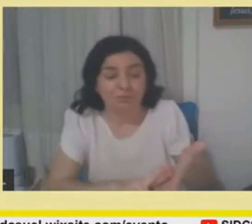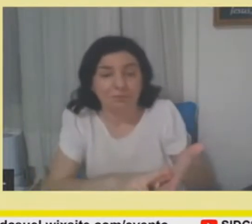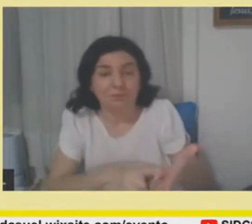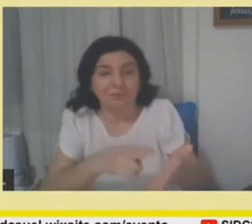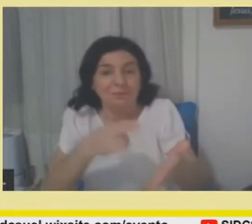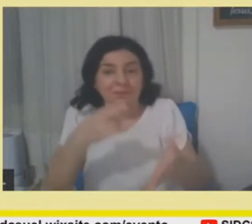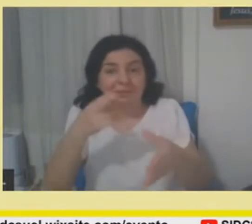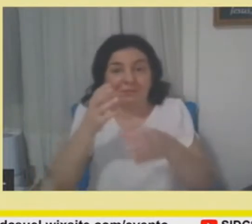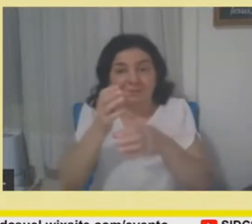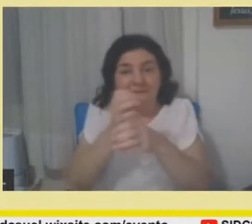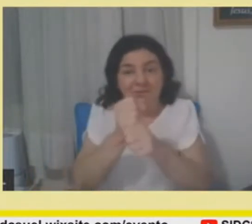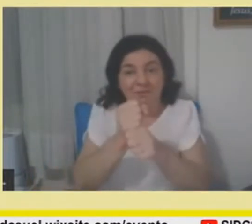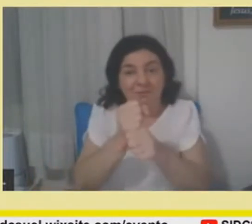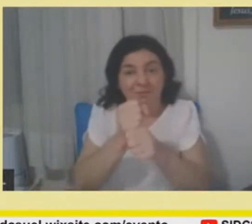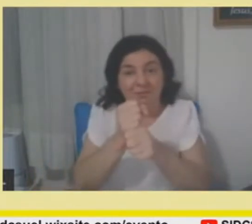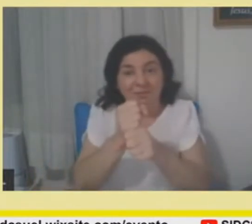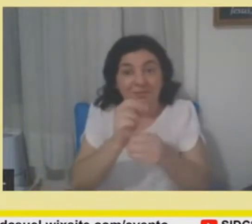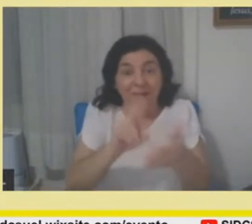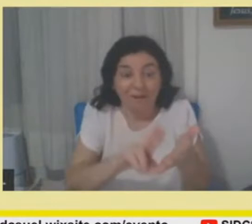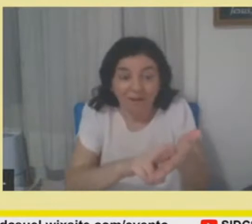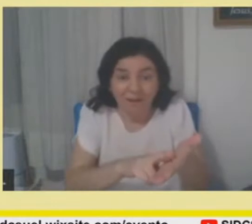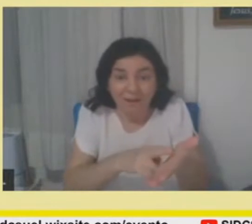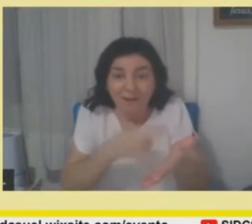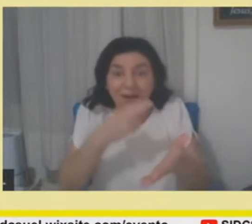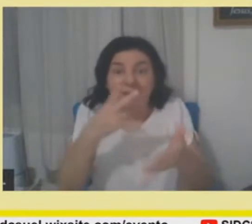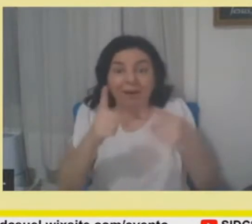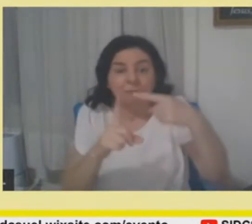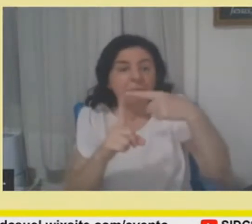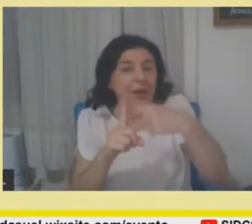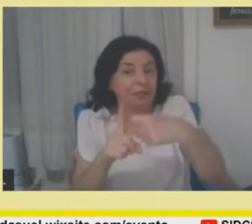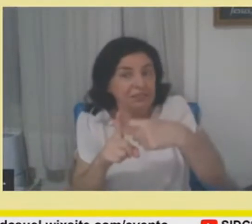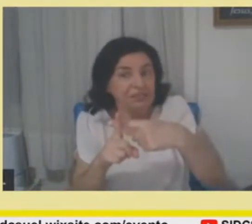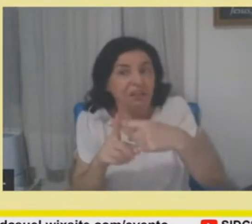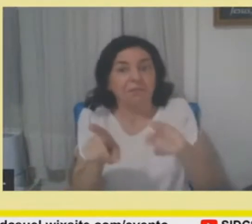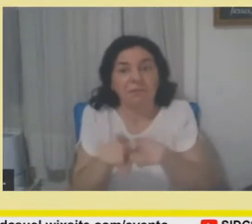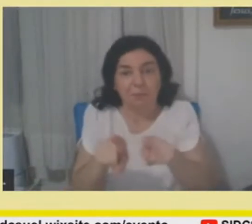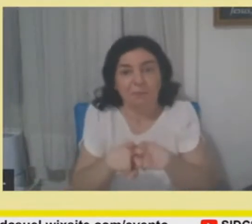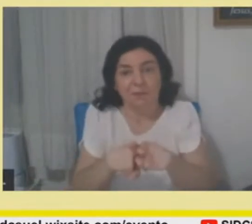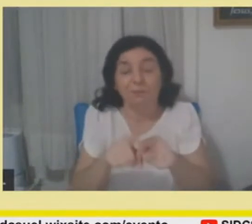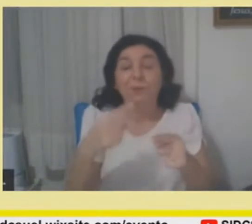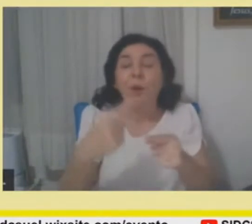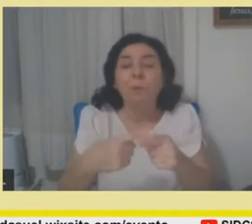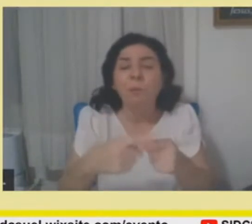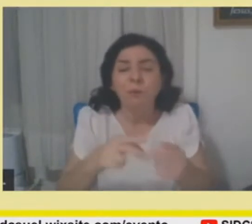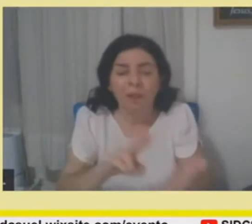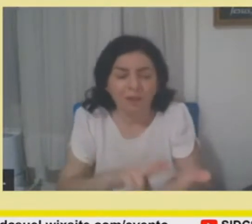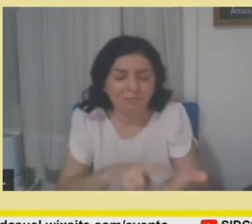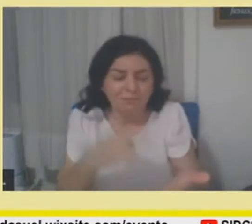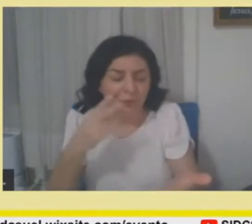na matemática, o problema é assim, ó, o sinal.